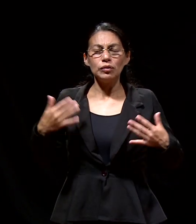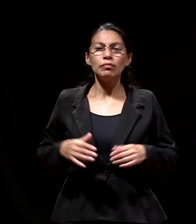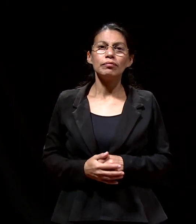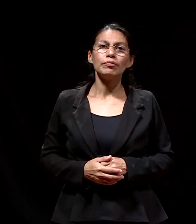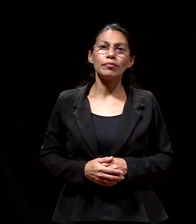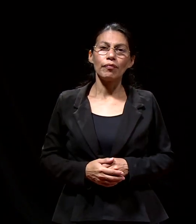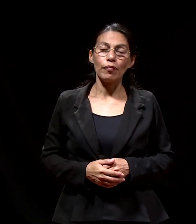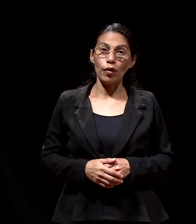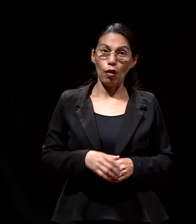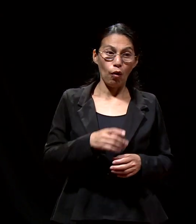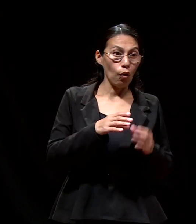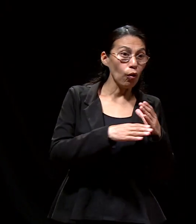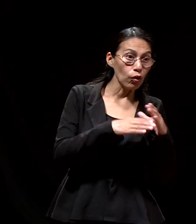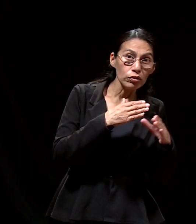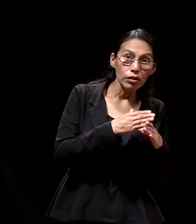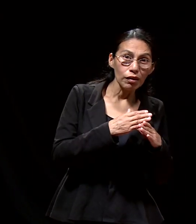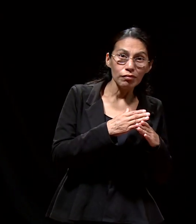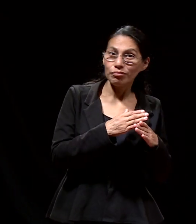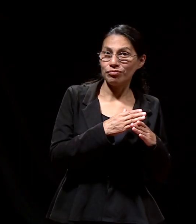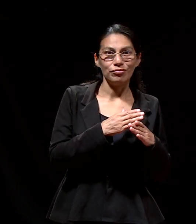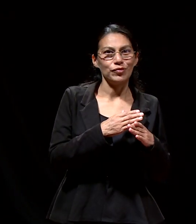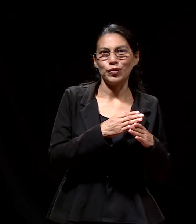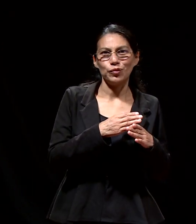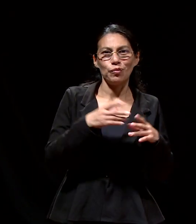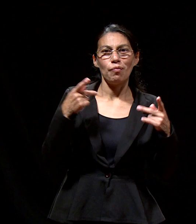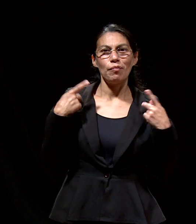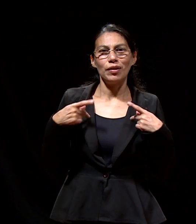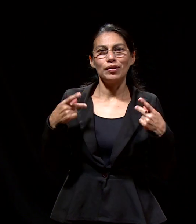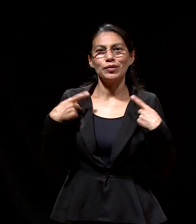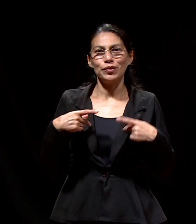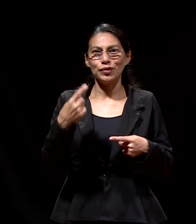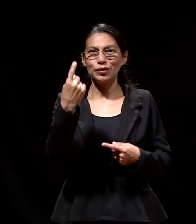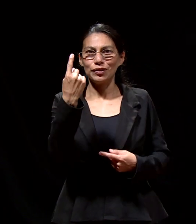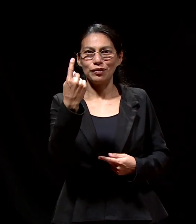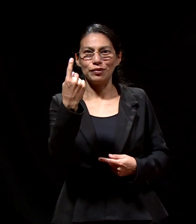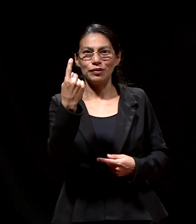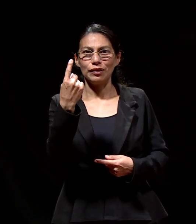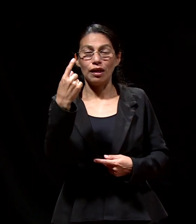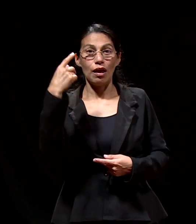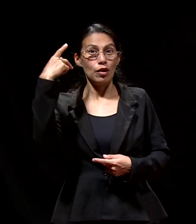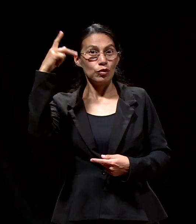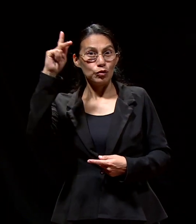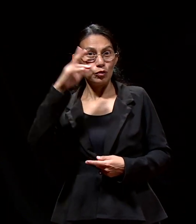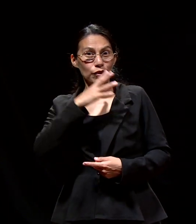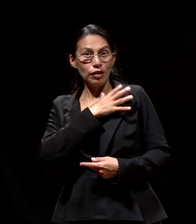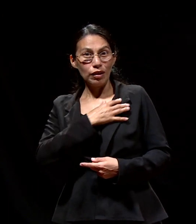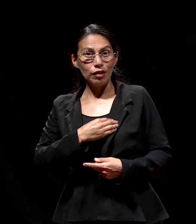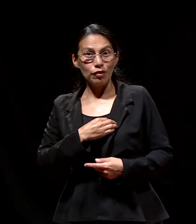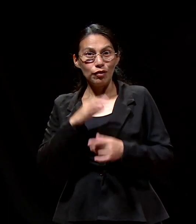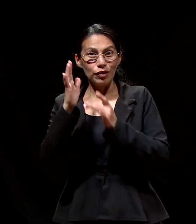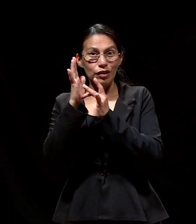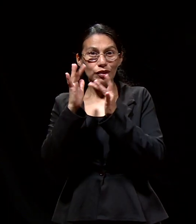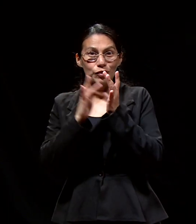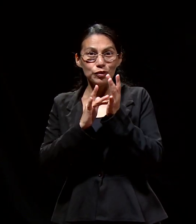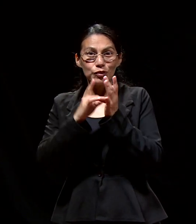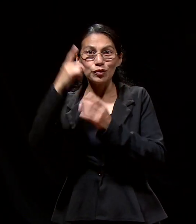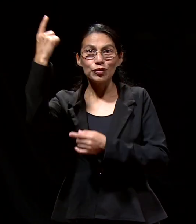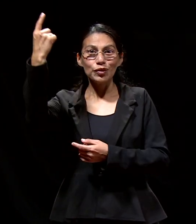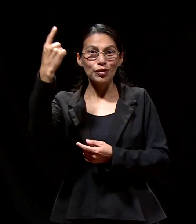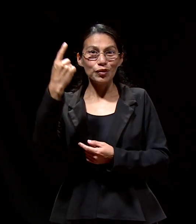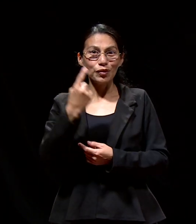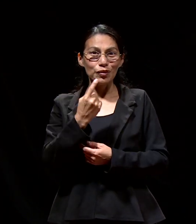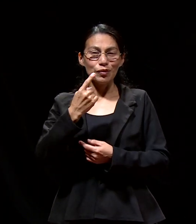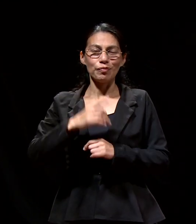sino una persona en la persona de su Hijo el mismo dijo porque de tal